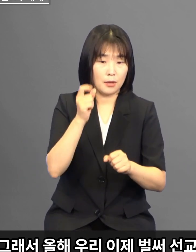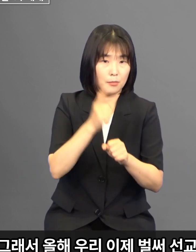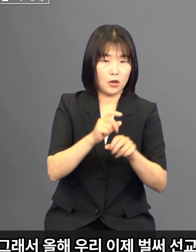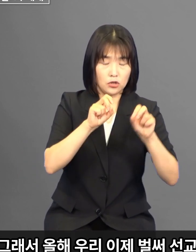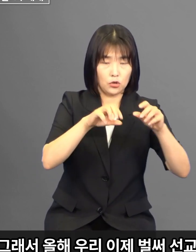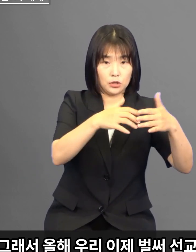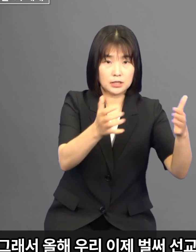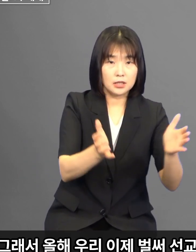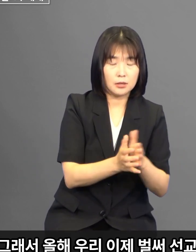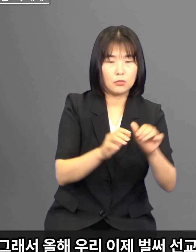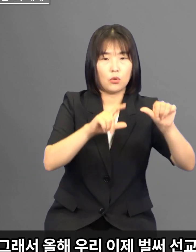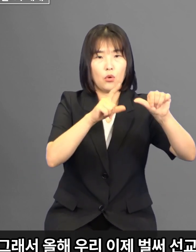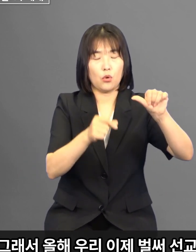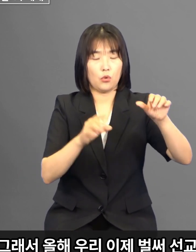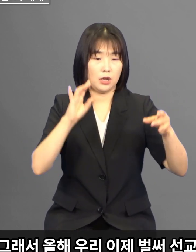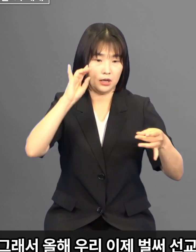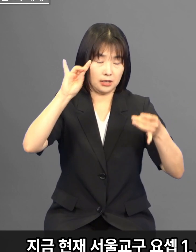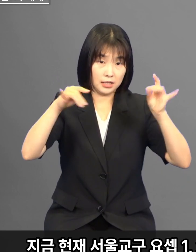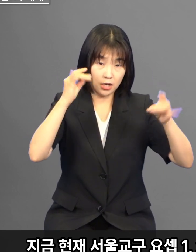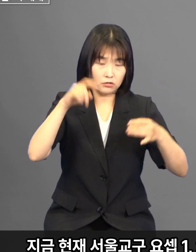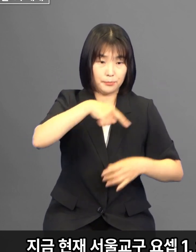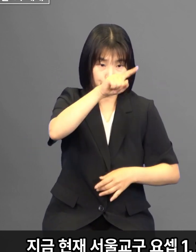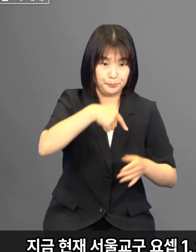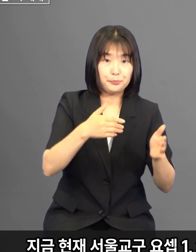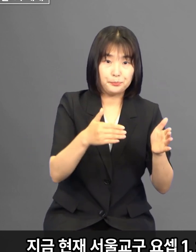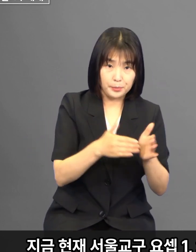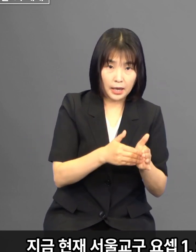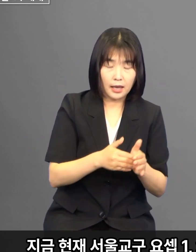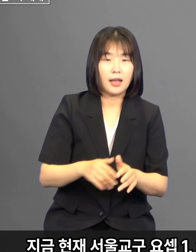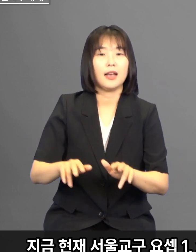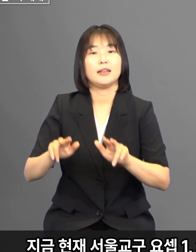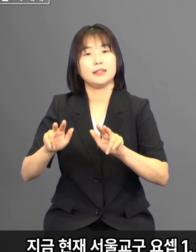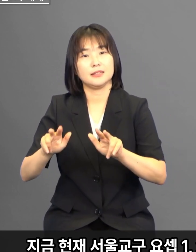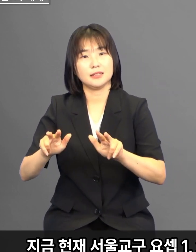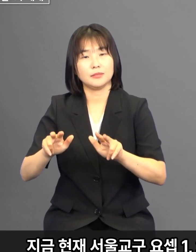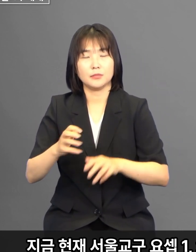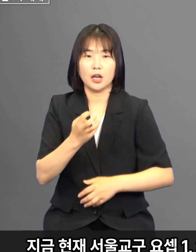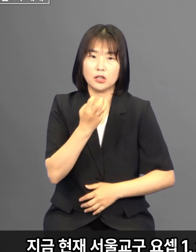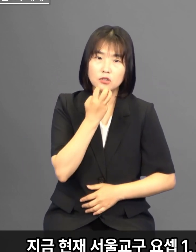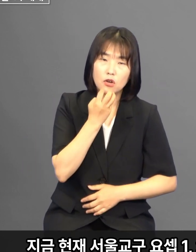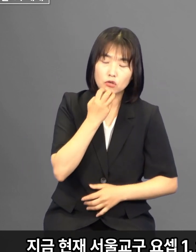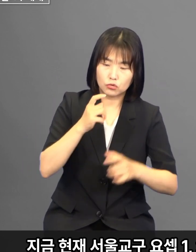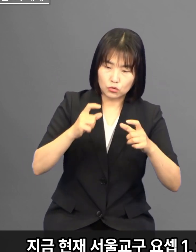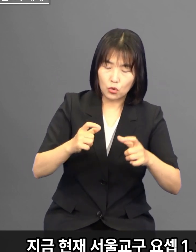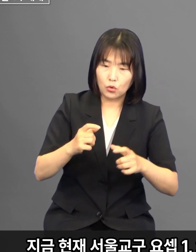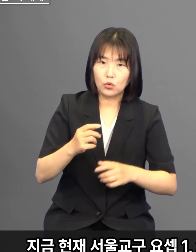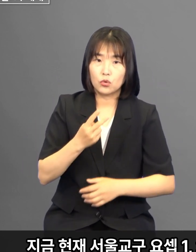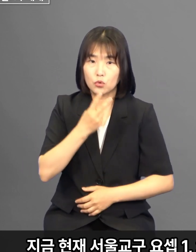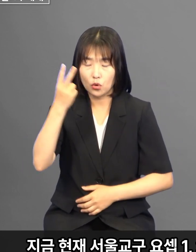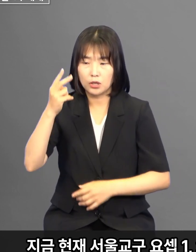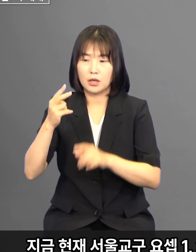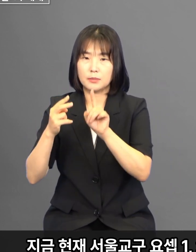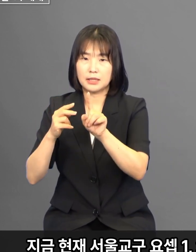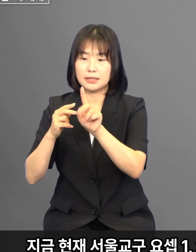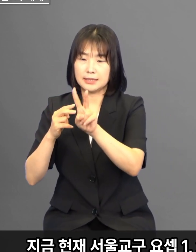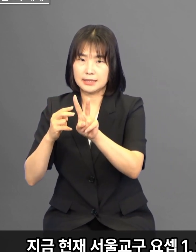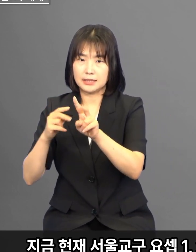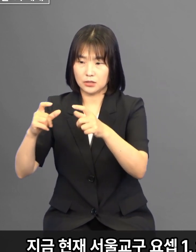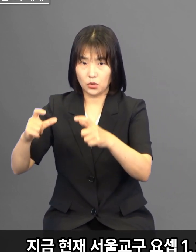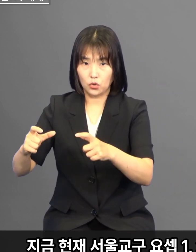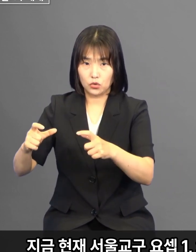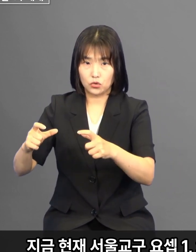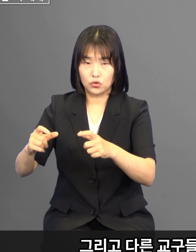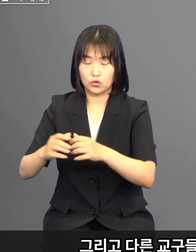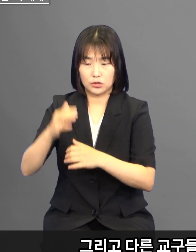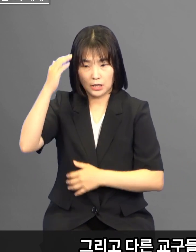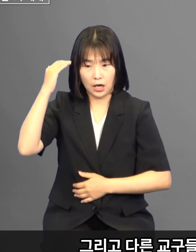5월 달에 태국 치앙마이에 다녀왔고요. 지금 현재 서울교구, 요셉 1, 2교구가 국내 단기 선교 중에